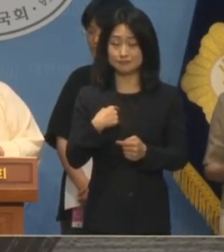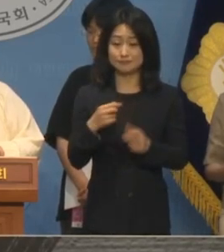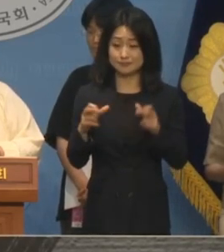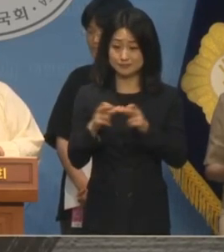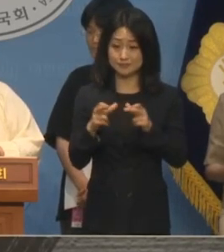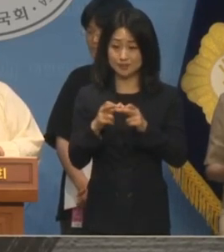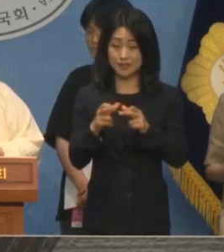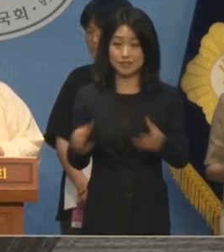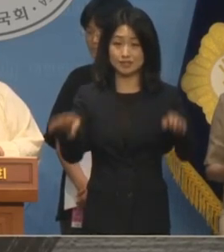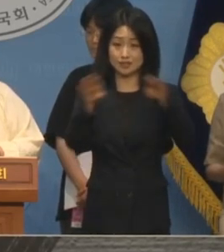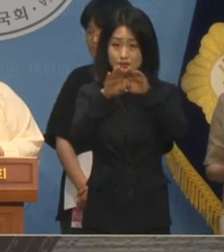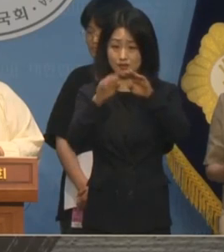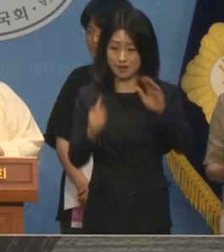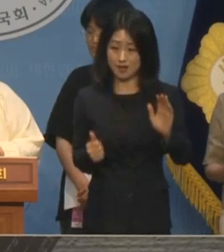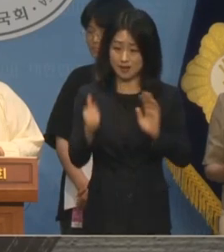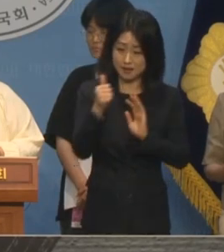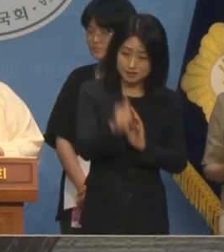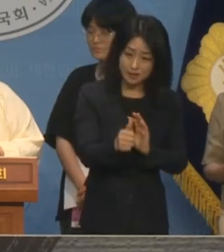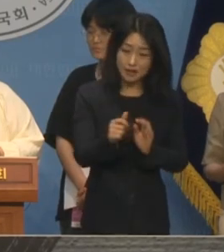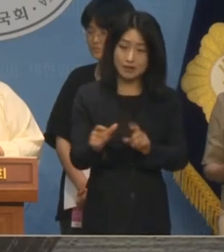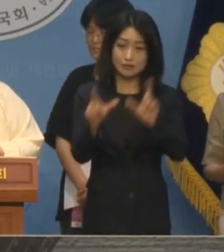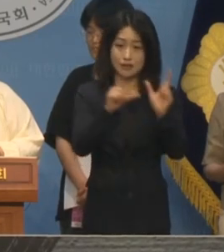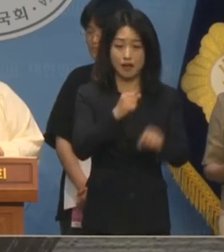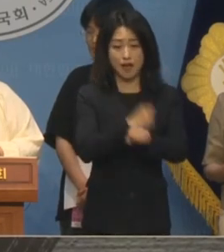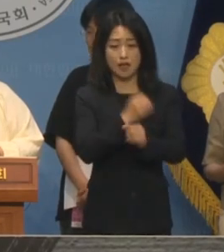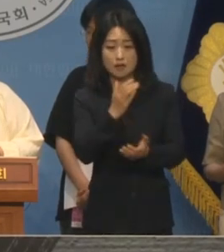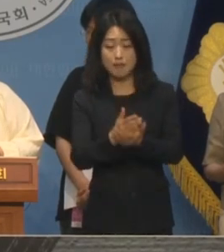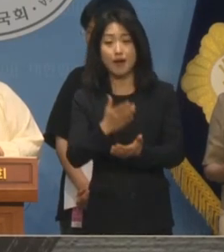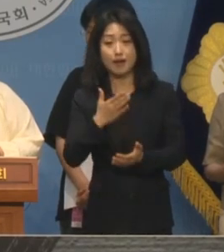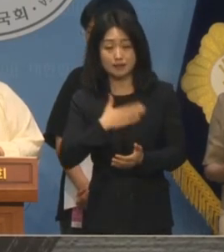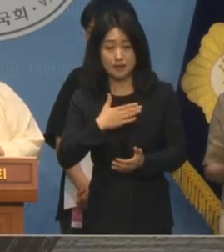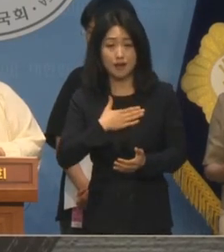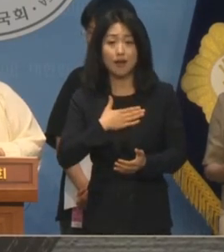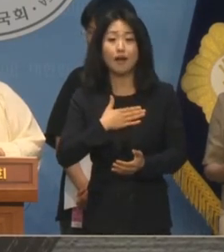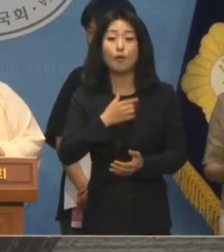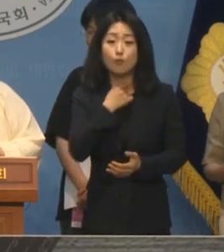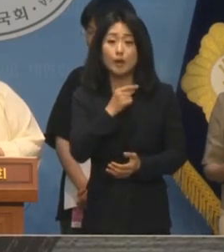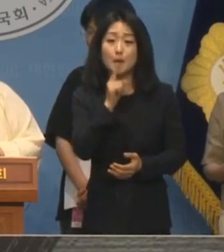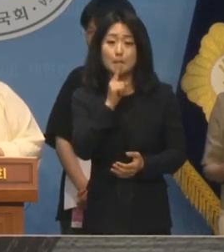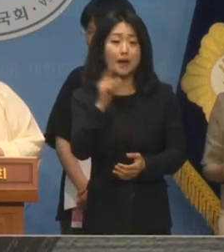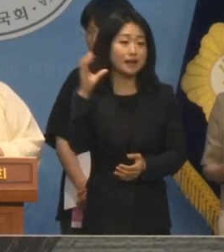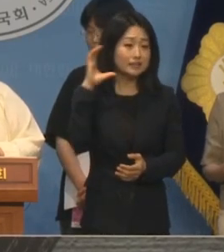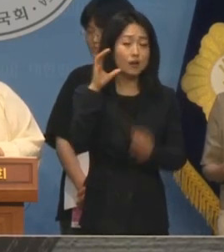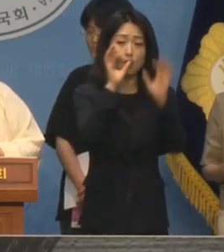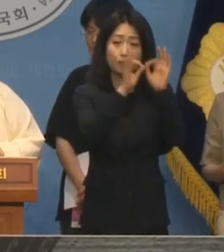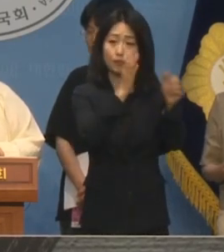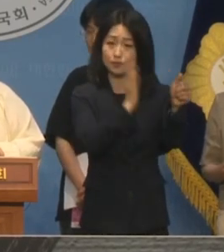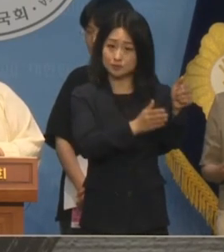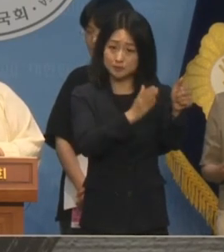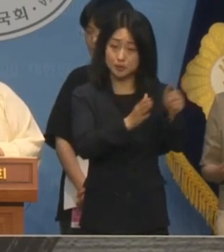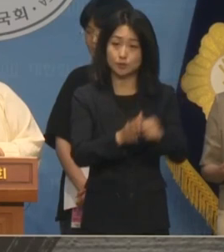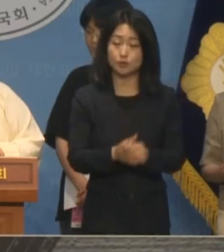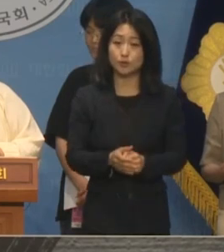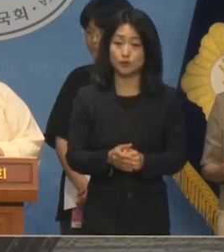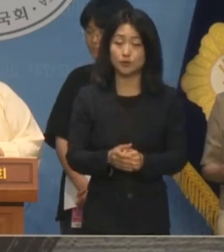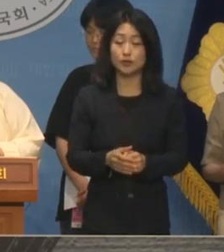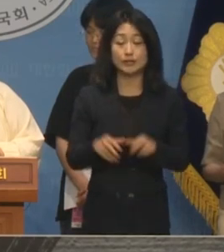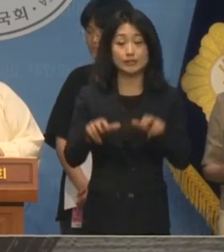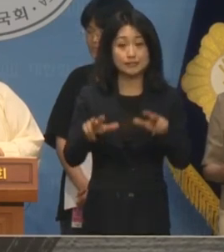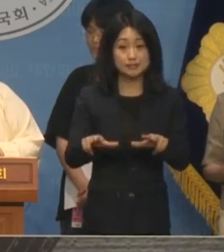살아야 하는 사람의 말을 들어야 하는 거 아닌가요? 제발 시설에서 살고